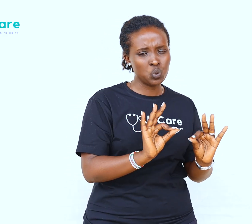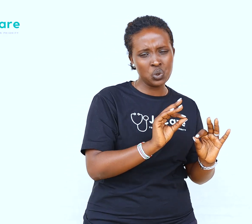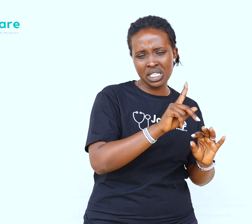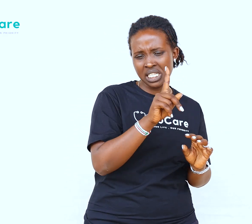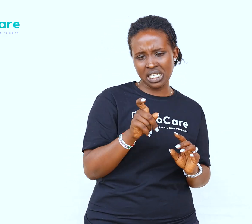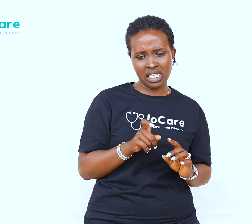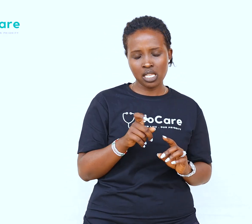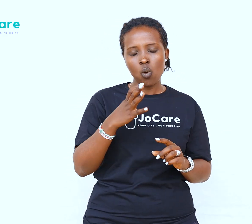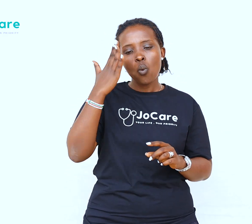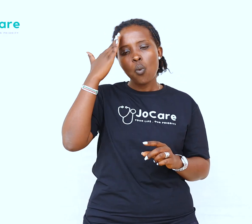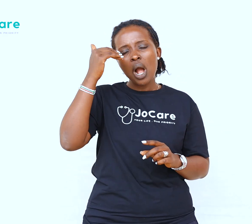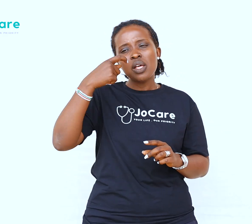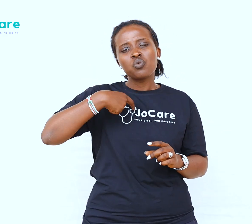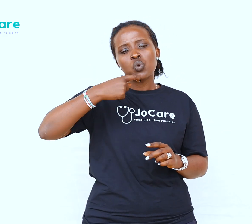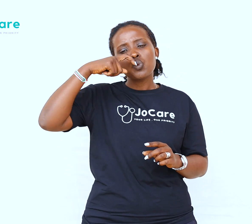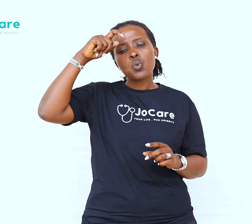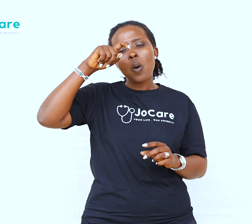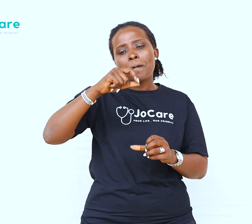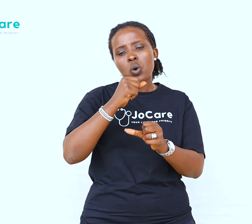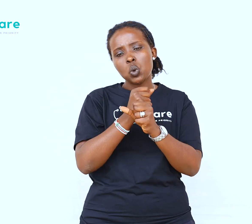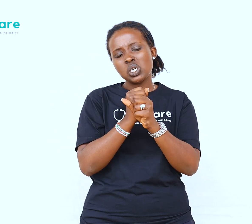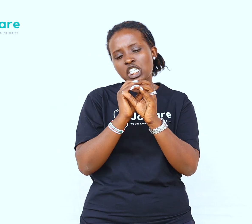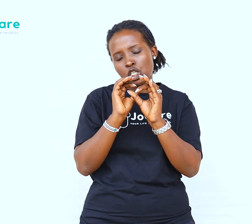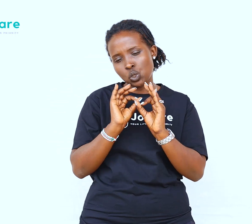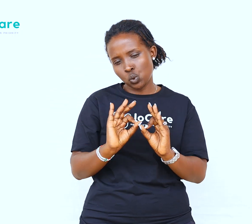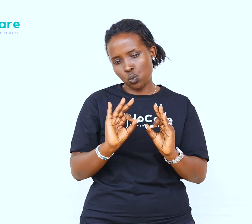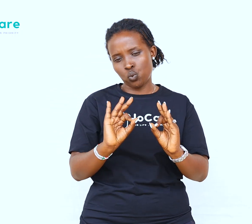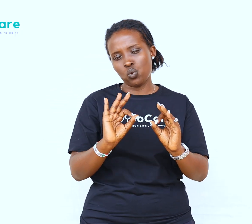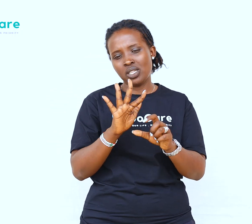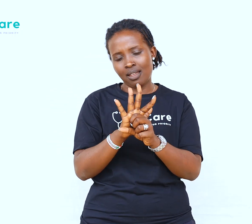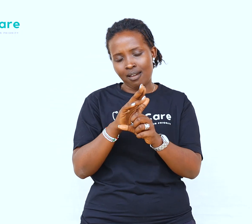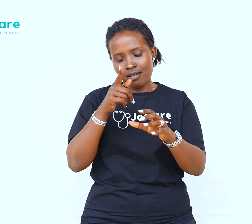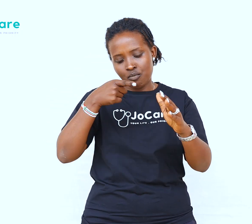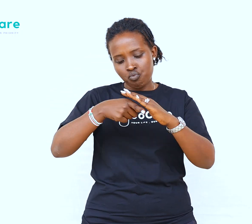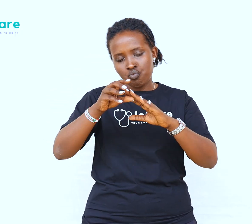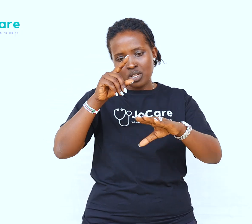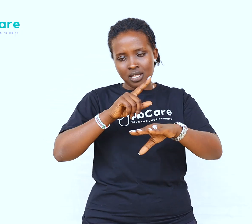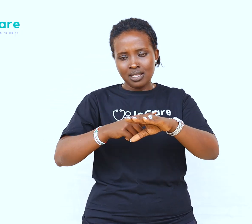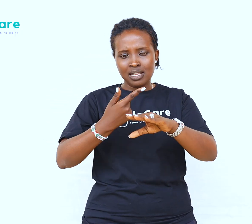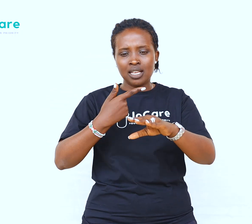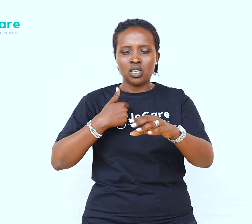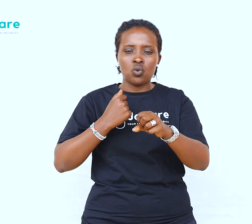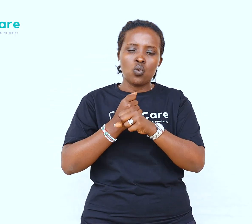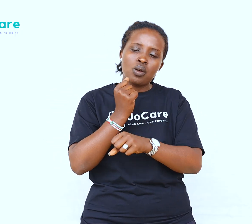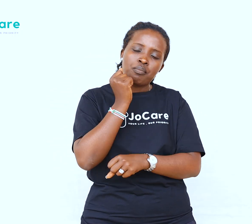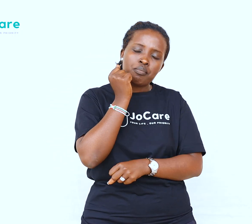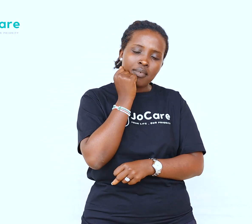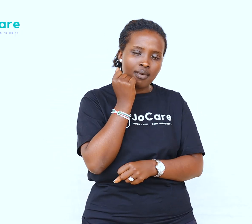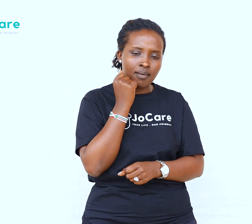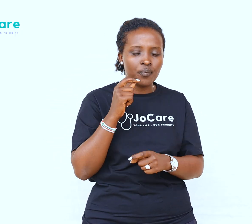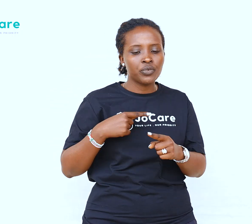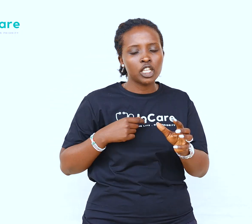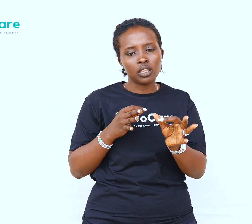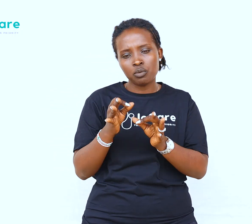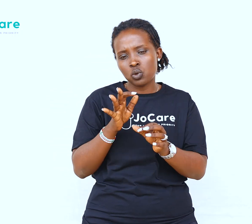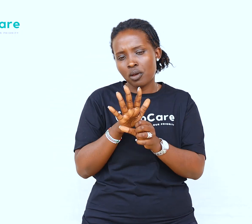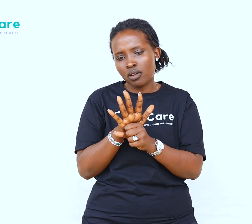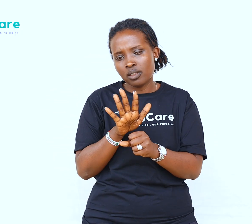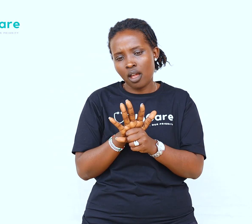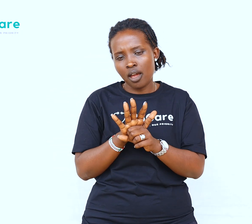Kuki ari ngombwa ko noneho abantu bagira isuku ihagije mu gihe cy'imihango? Ndabisobanura nk'uko